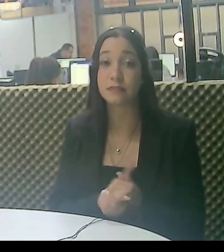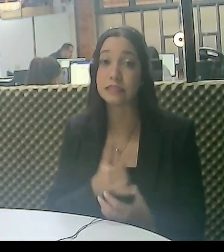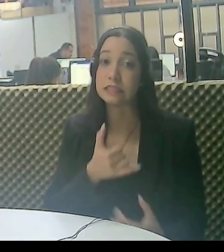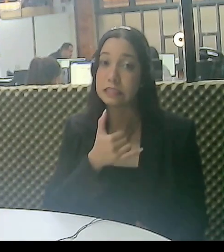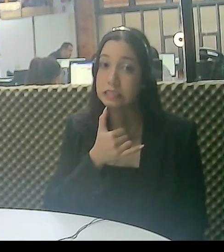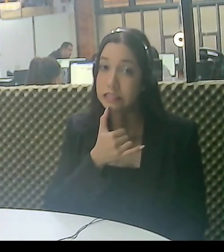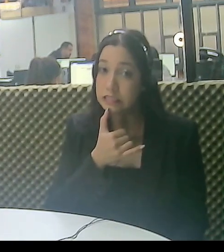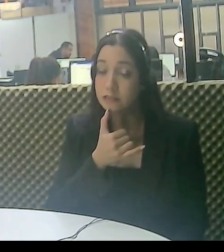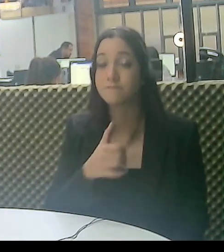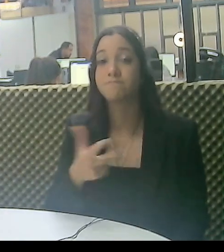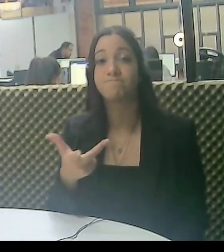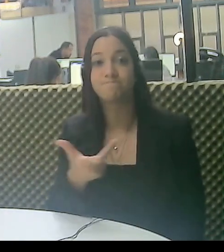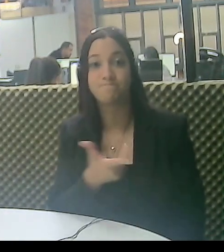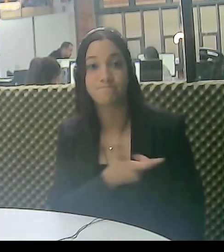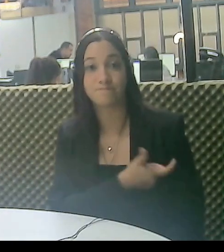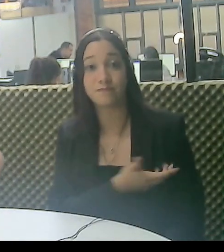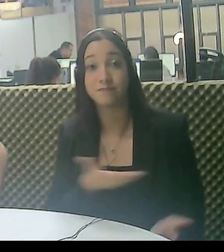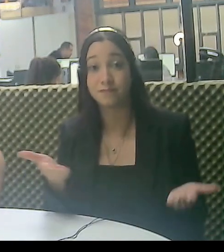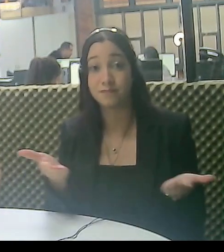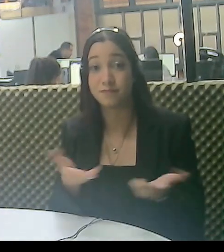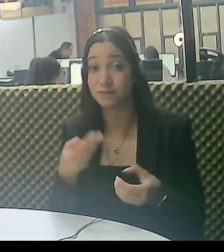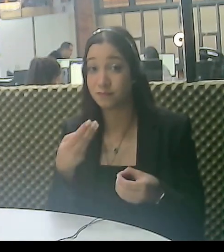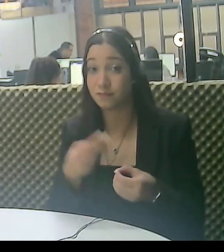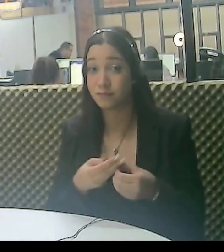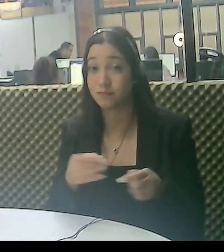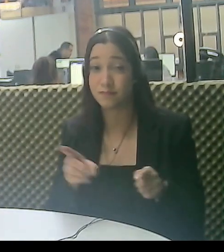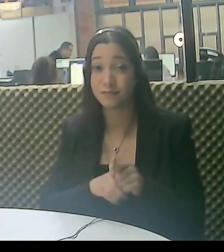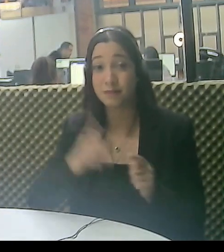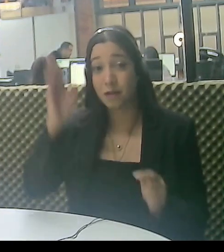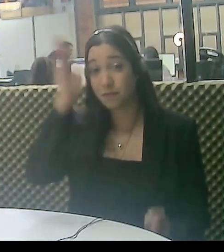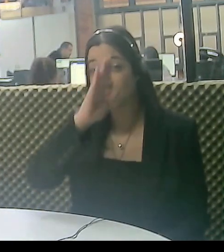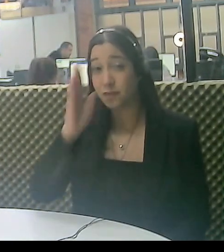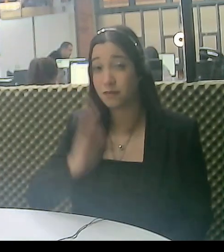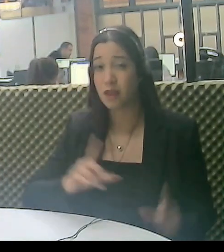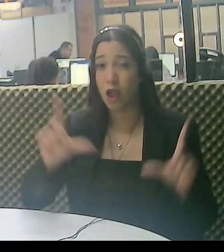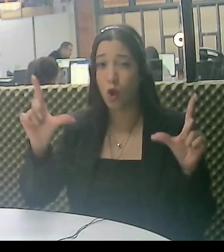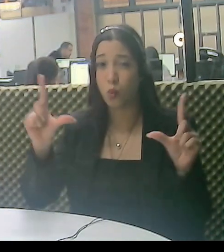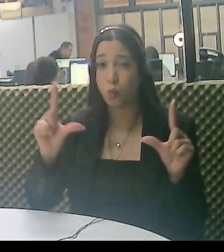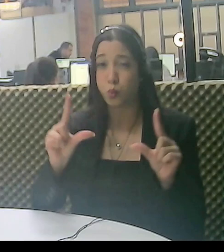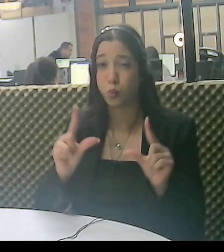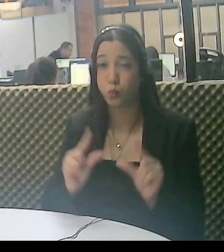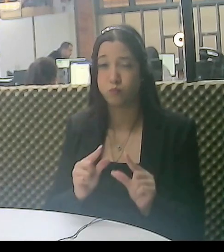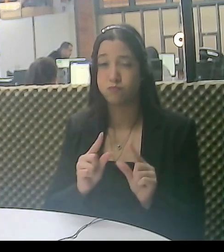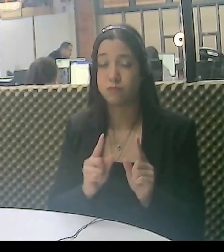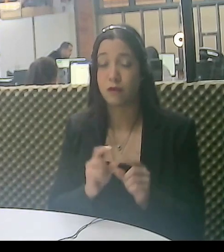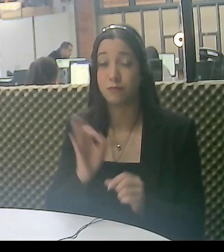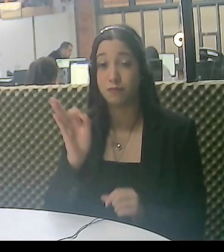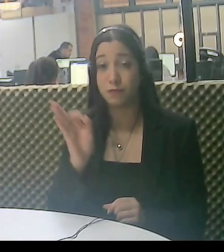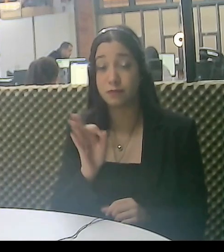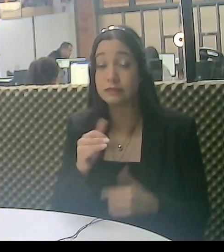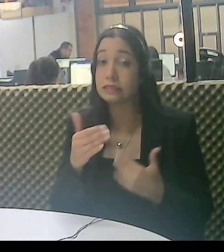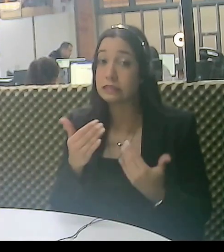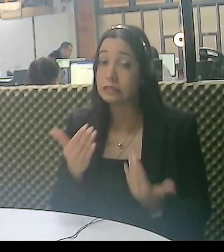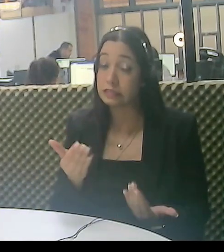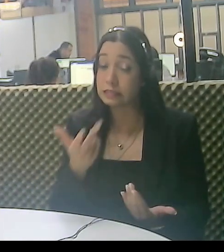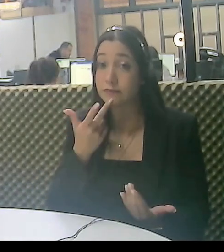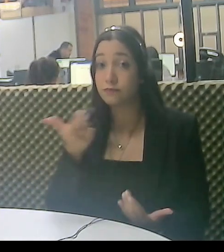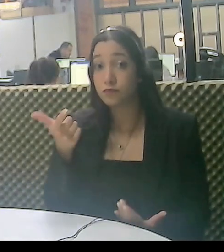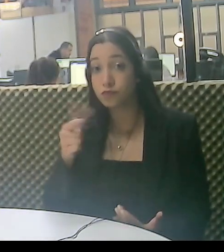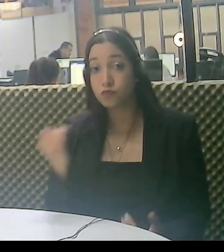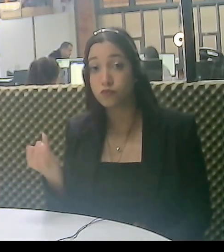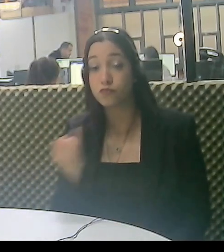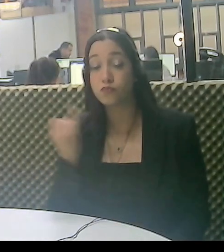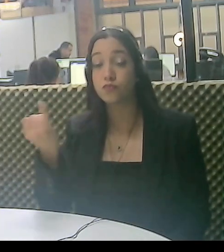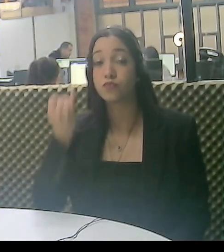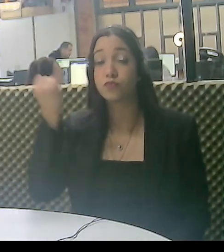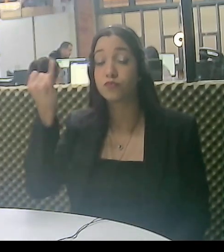infelizmente, a cobertura vacinal no município e também no resto do Brasil está muito abaixo do esperado. Então, a gente reforça a